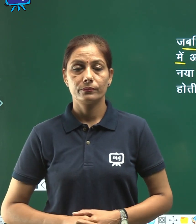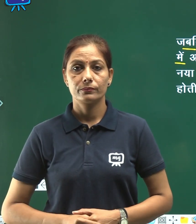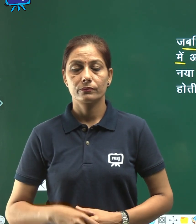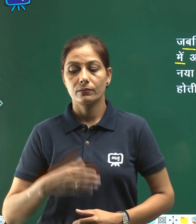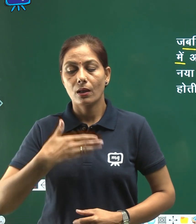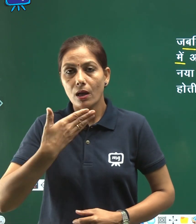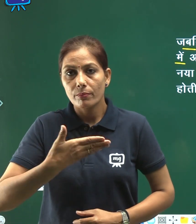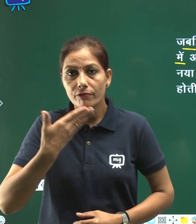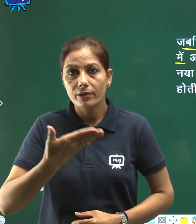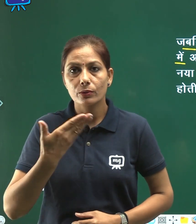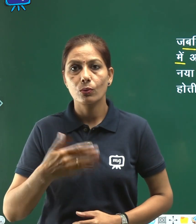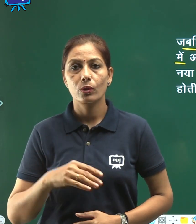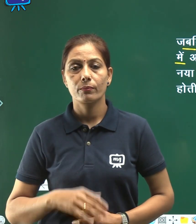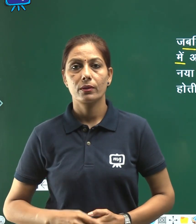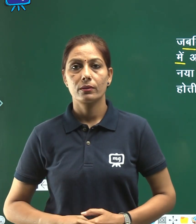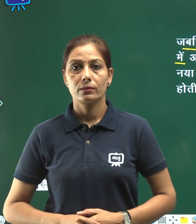अभिव्यक्त होने पर